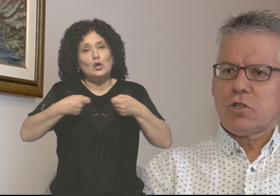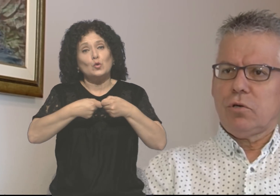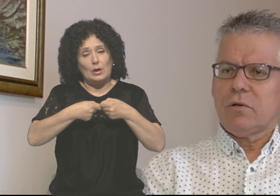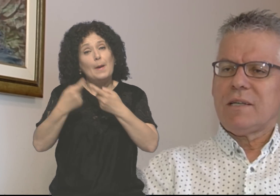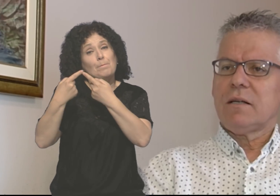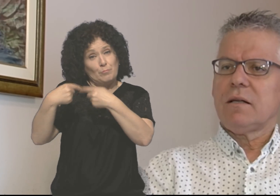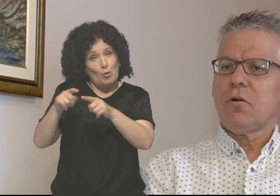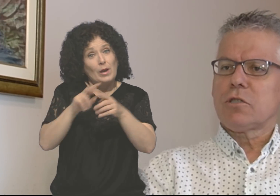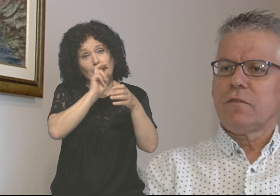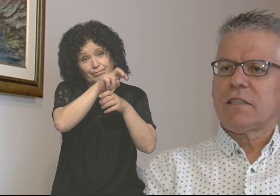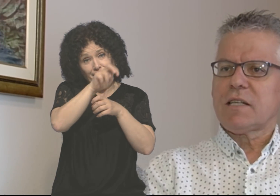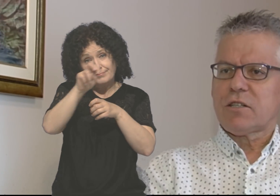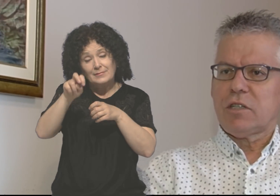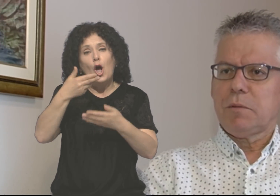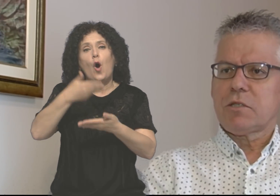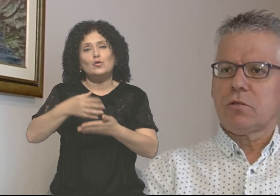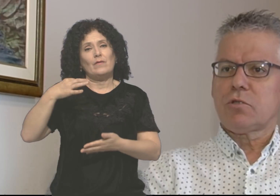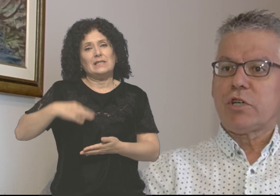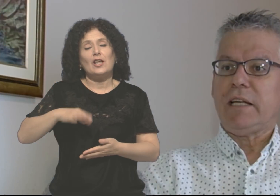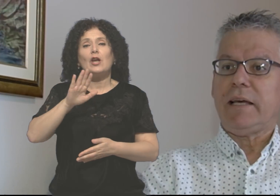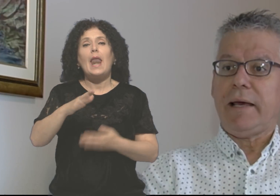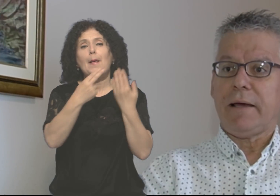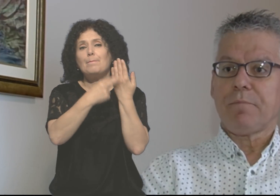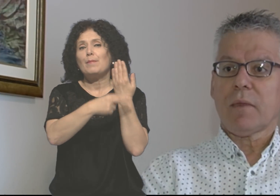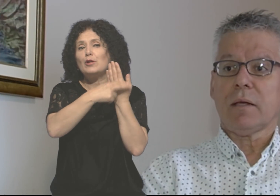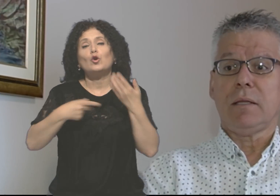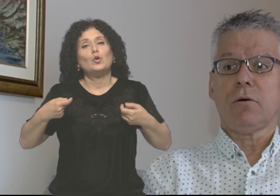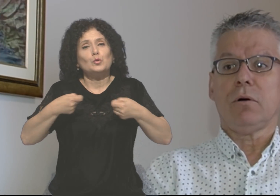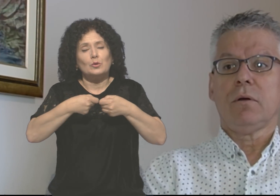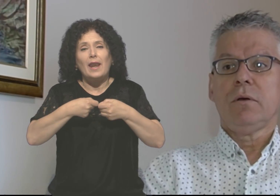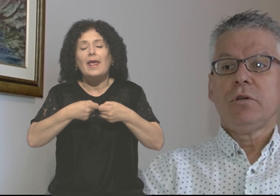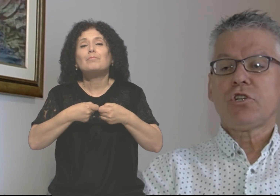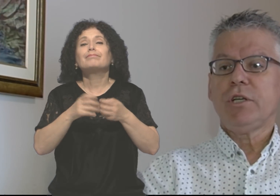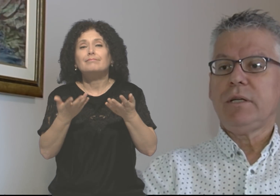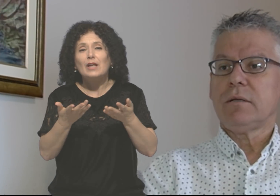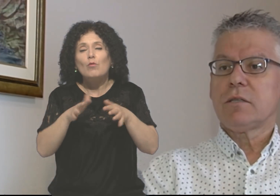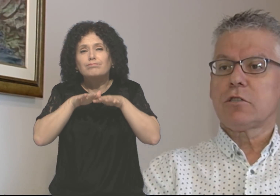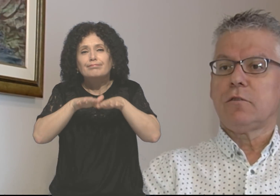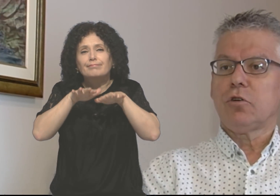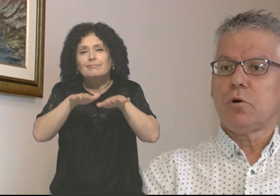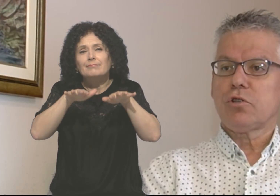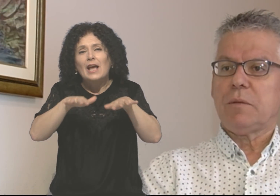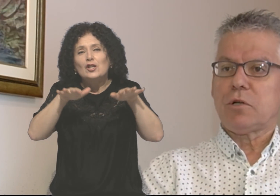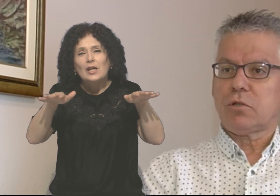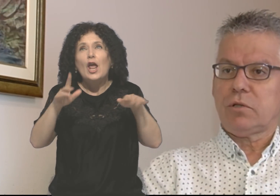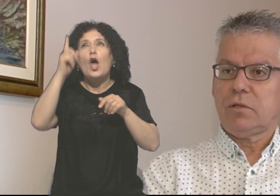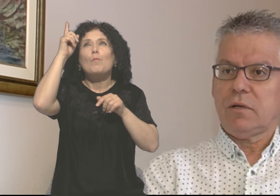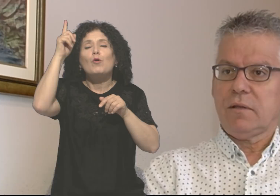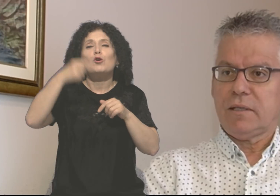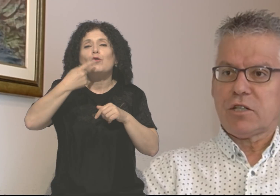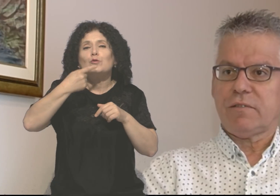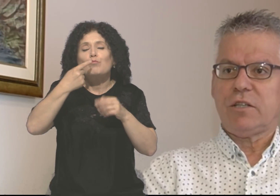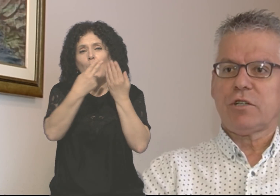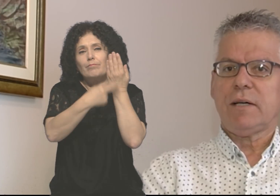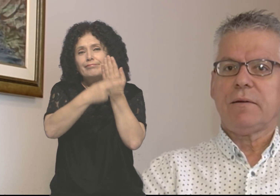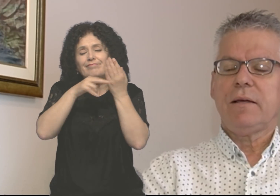Покрај тоа што основната задача на Библиското здружение е да го шири Словото Божјо на просторот